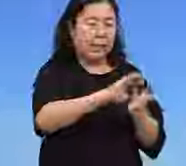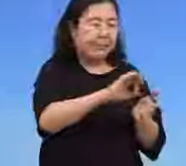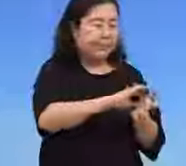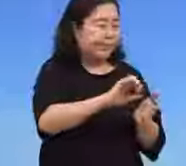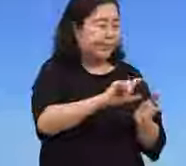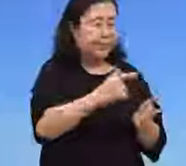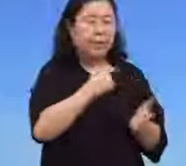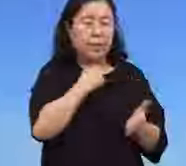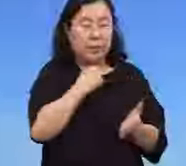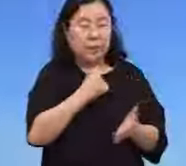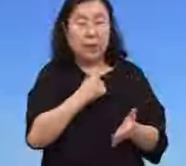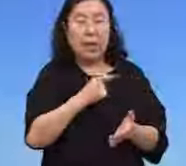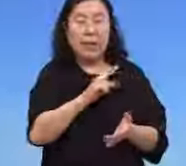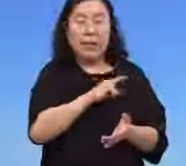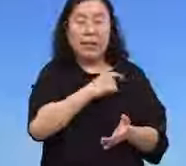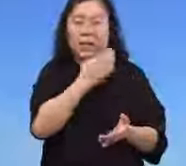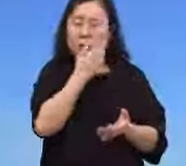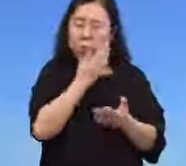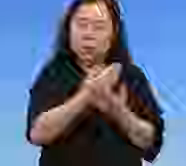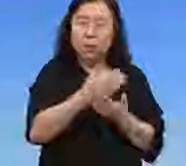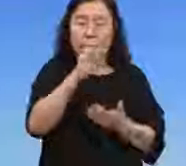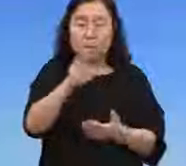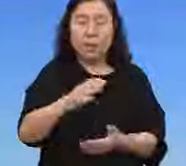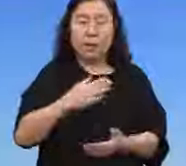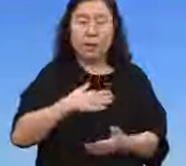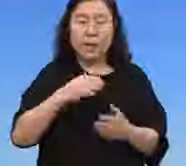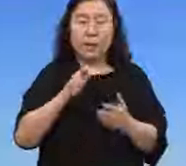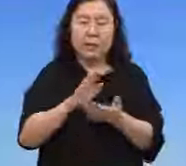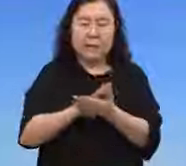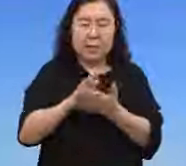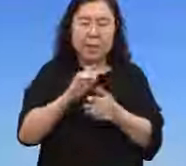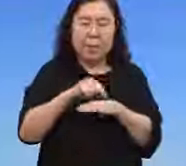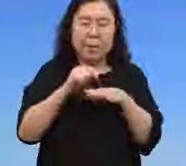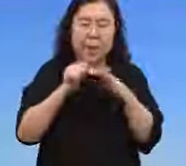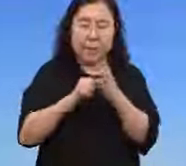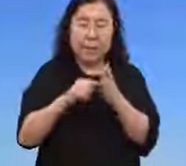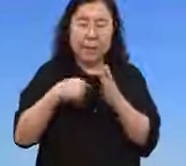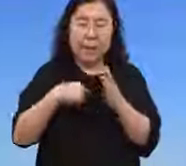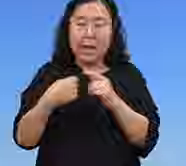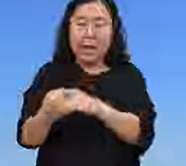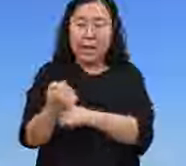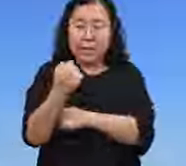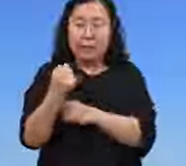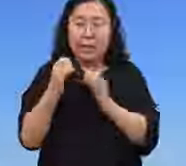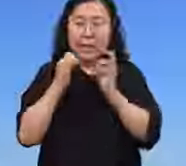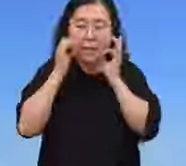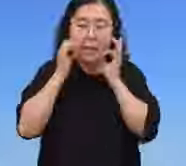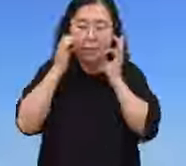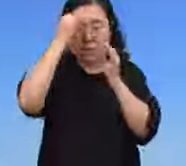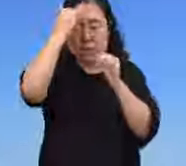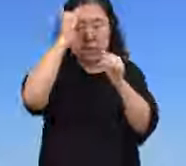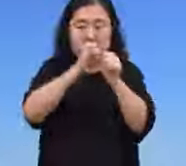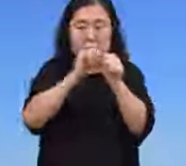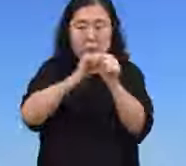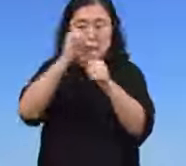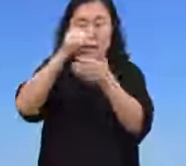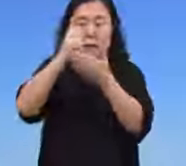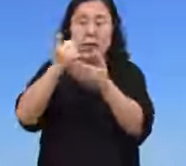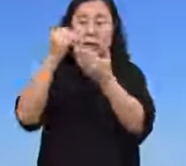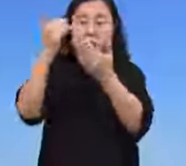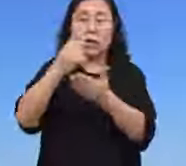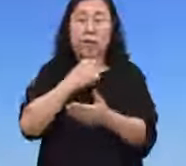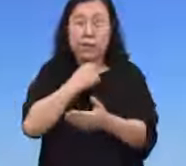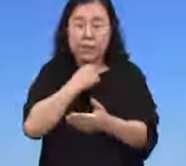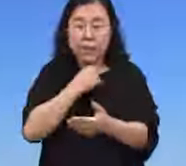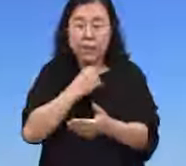낭비되지 않기를 원합니다. 가장 소중한 곳에 내 열정이 내 에너지가 내 충성이 하나님 앞에 드려지기를